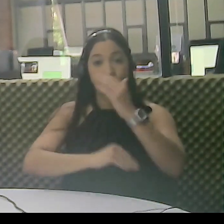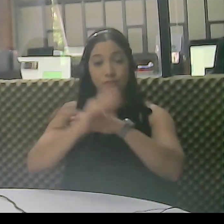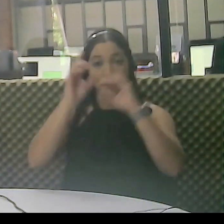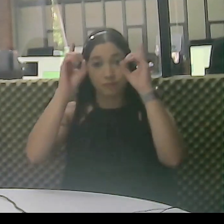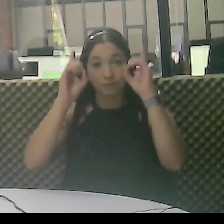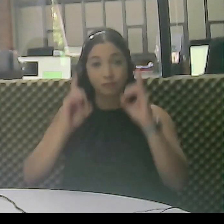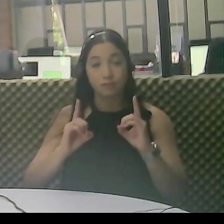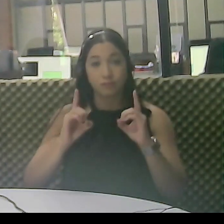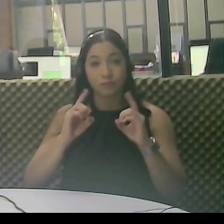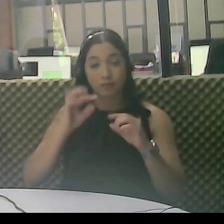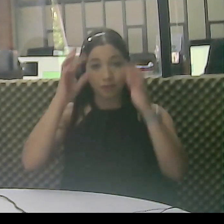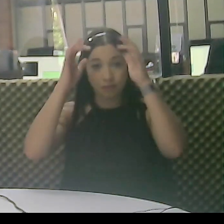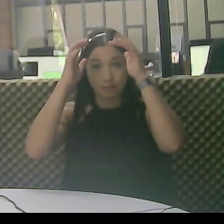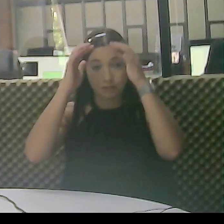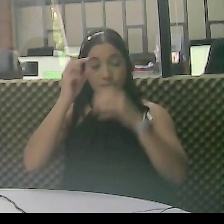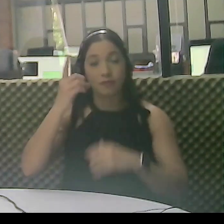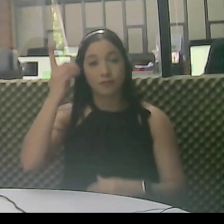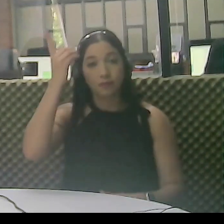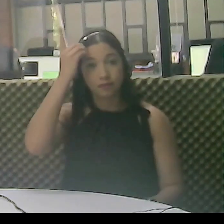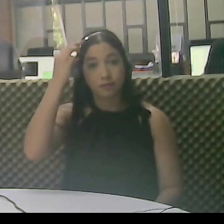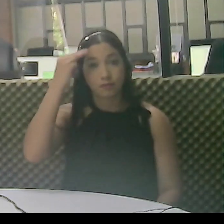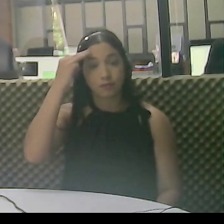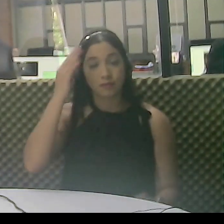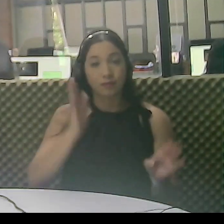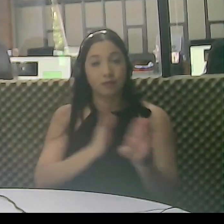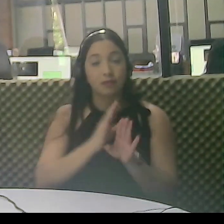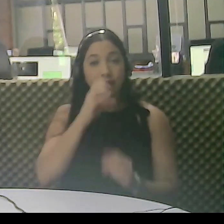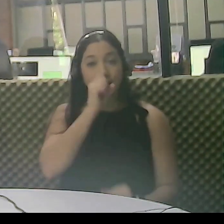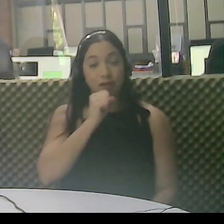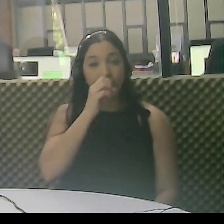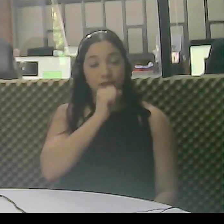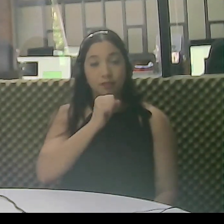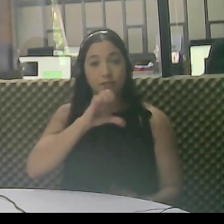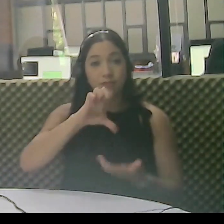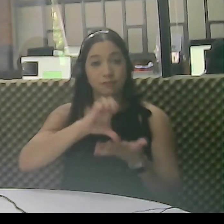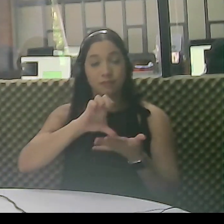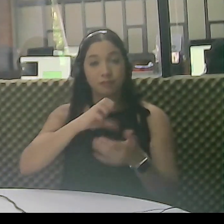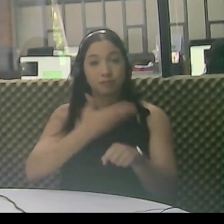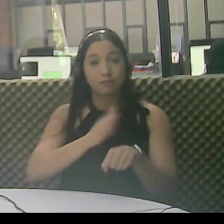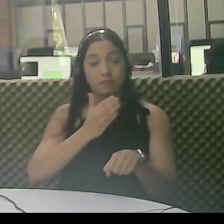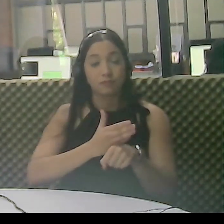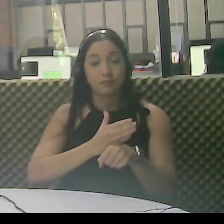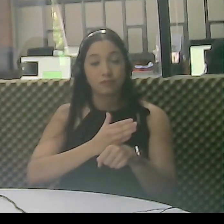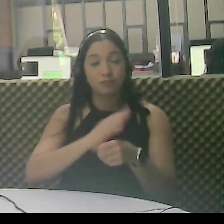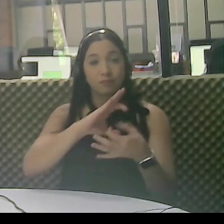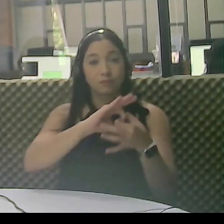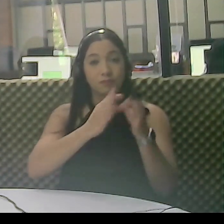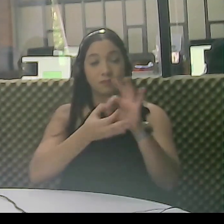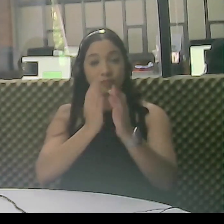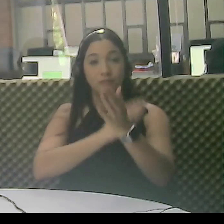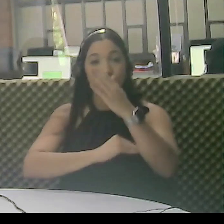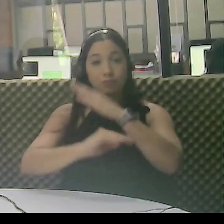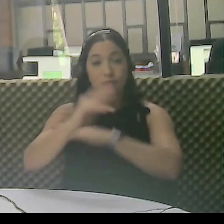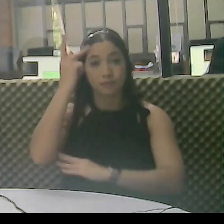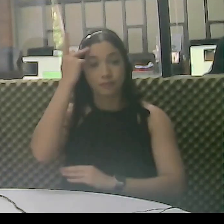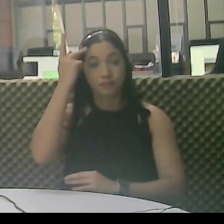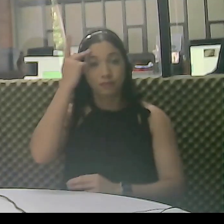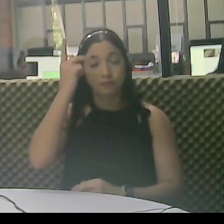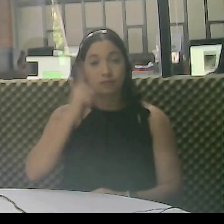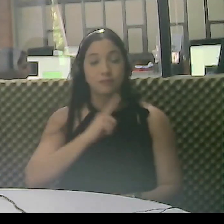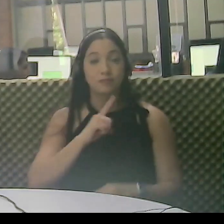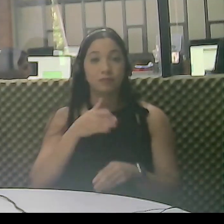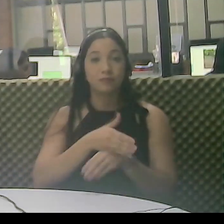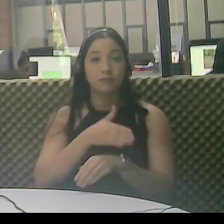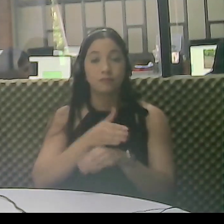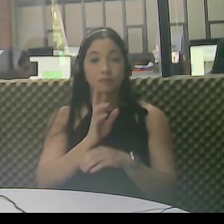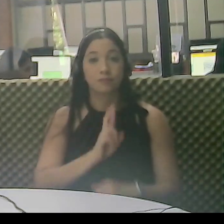Deficientes Intelectuais. A competição segue até sábado, no Centro de Treinamento Paralímpico Brasileiro, em São Paulo, com a participação